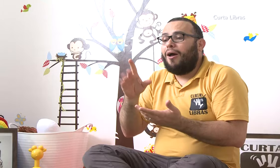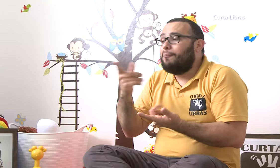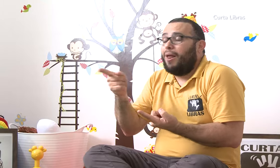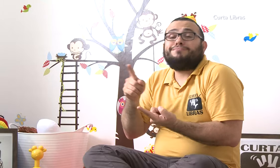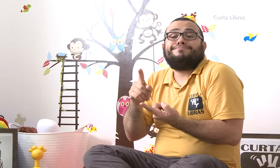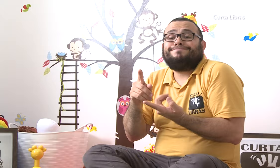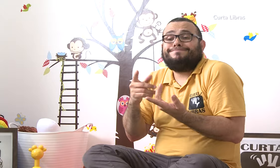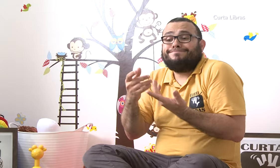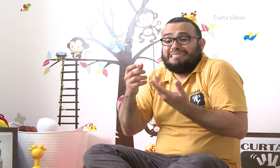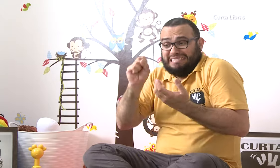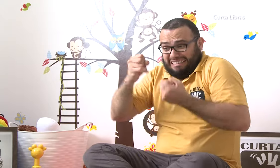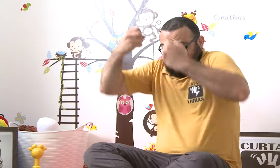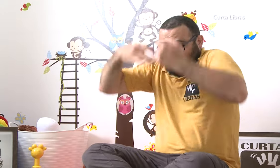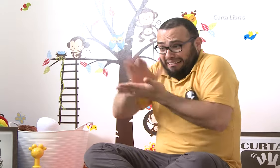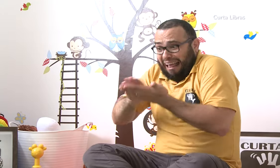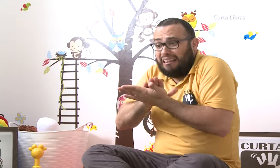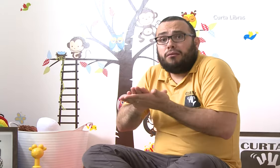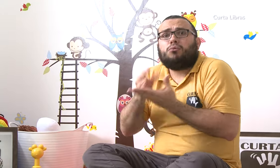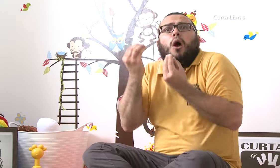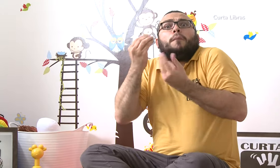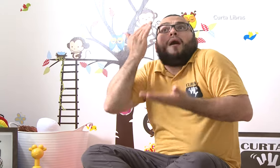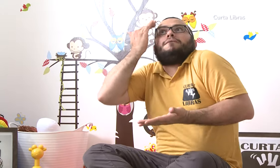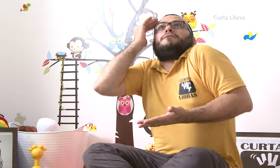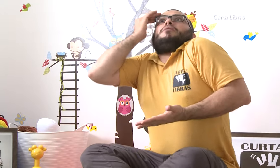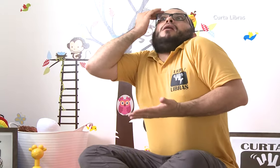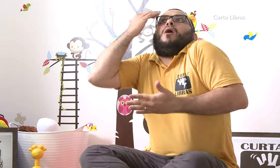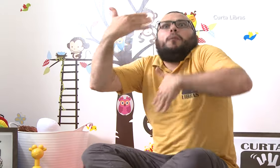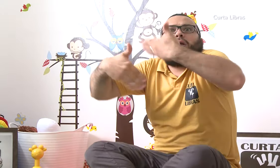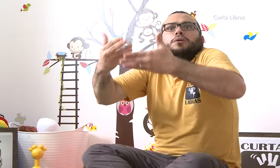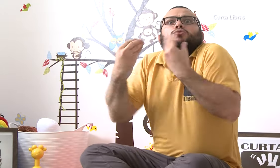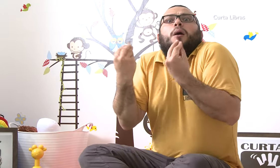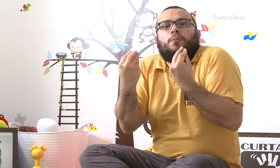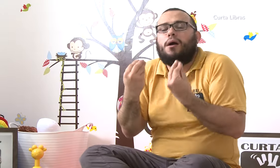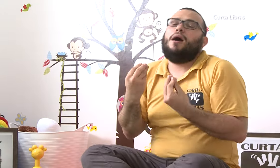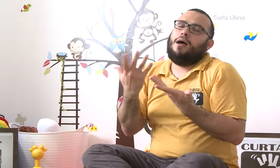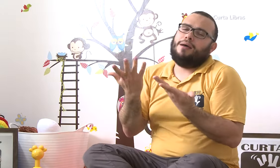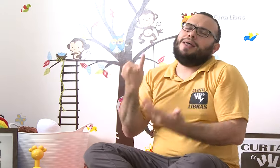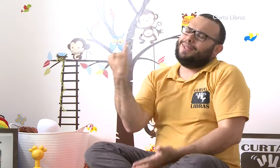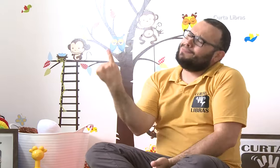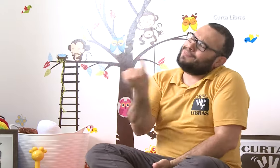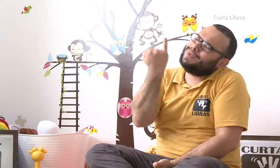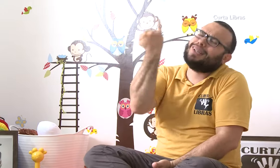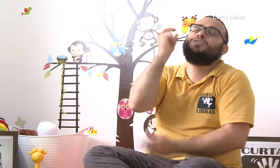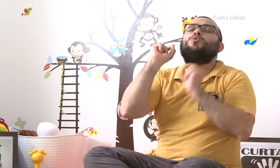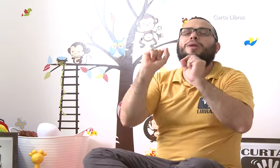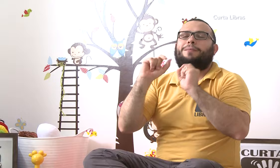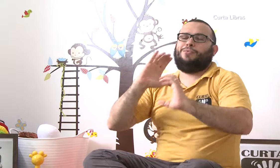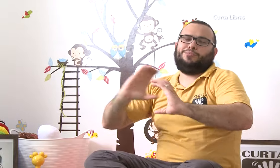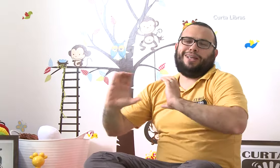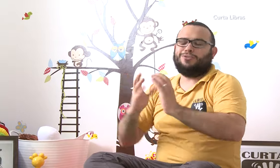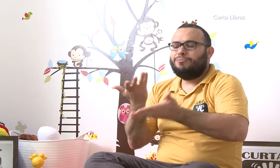questão da linguagem. Então, é muito importante a comunicação com ela. Essa troca.